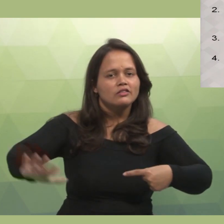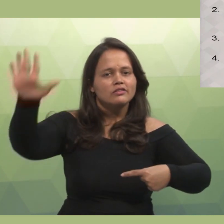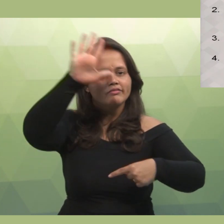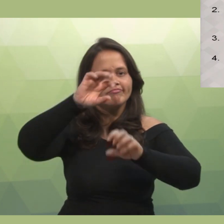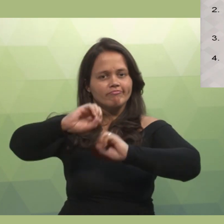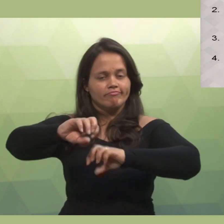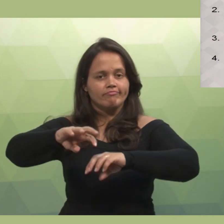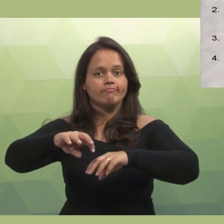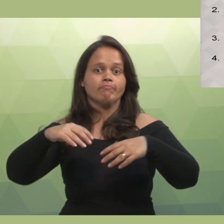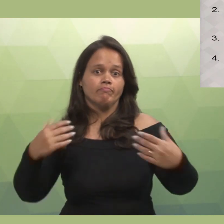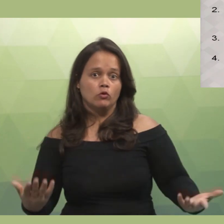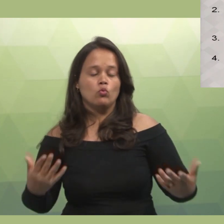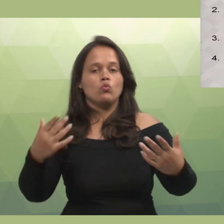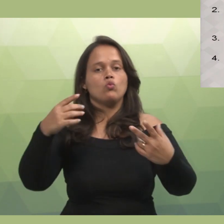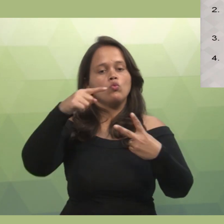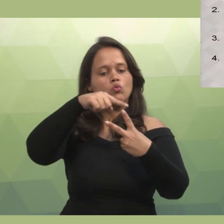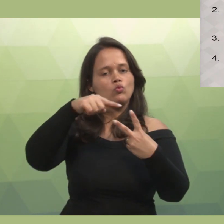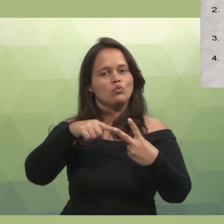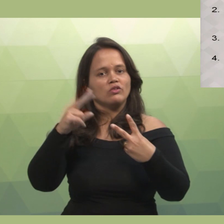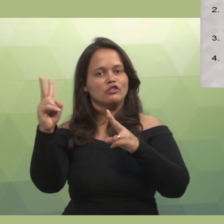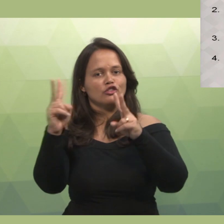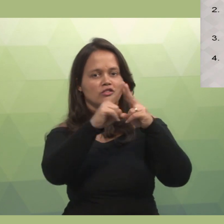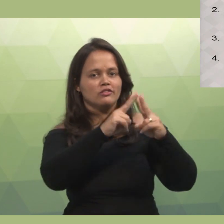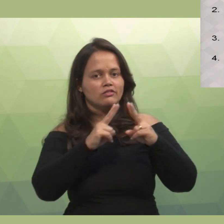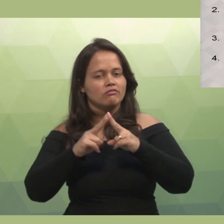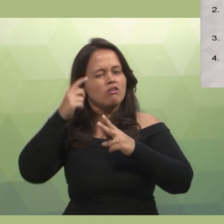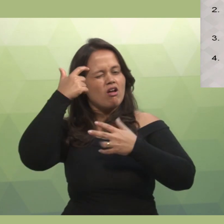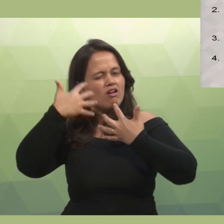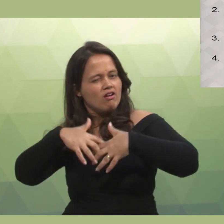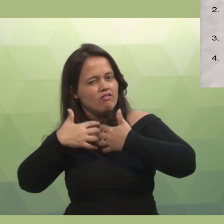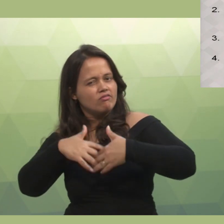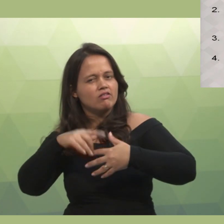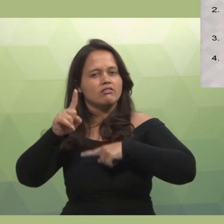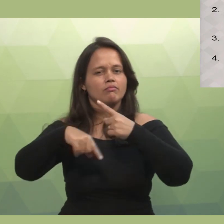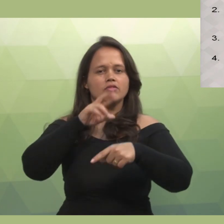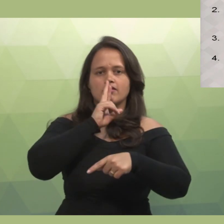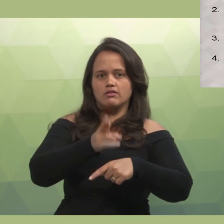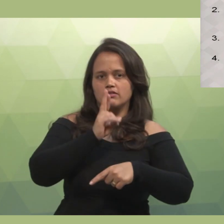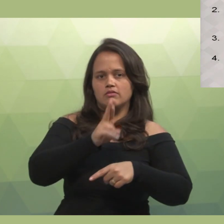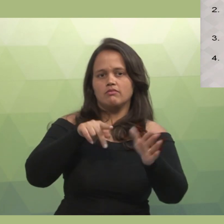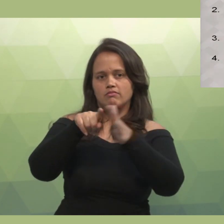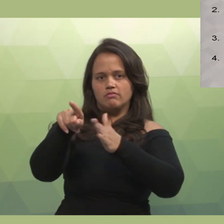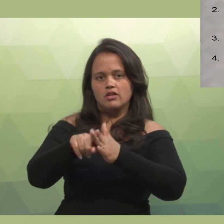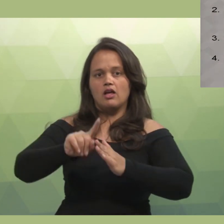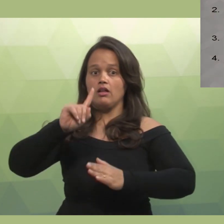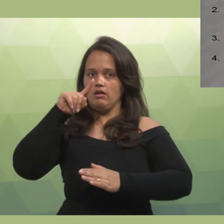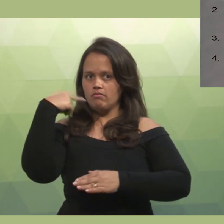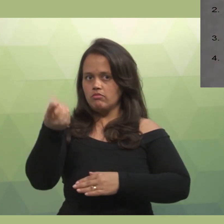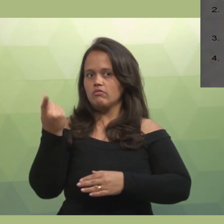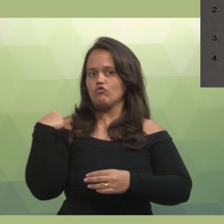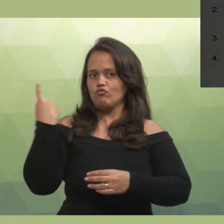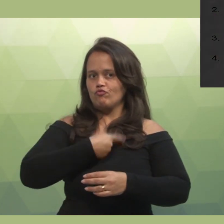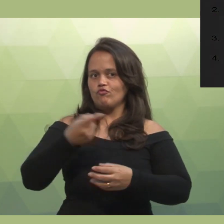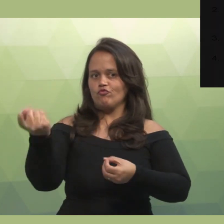dupla, reflitam e respondam a essas questões. Daqui a pouco nós voltamos.